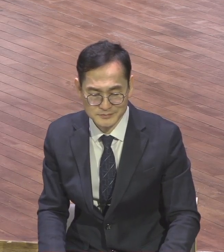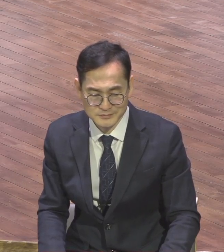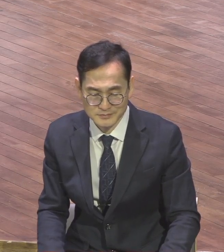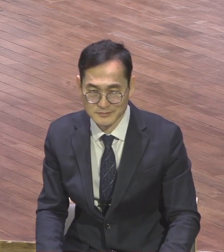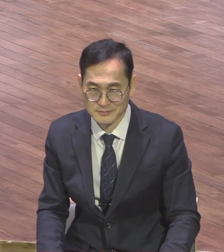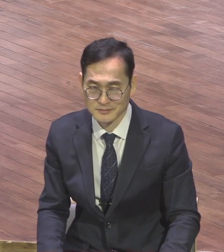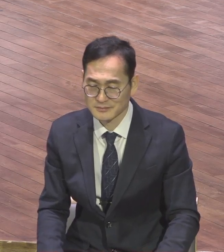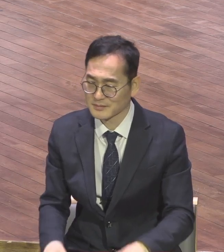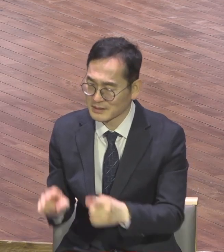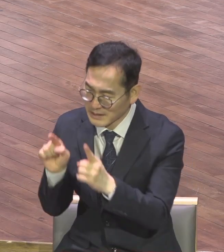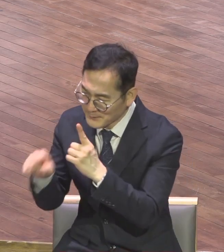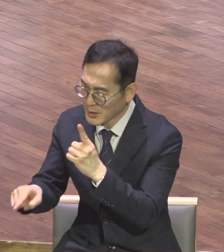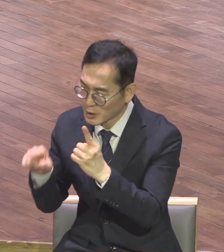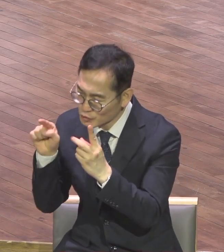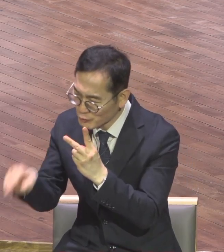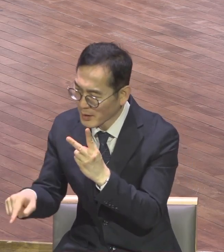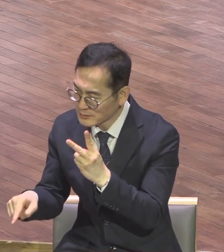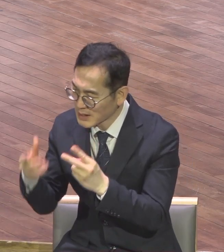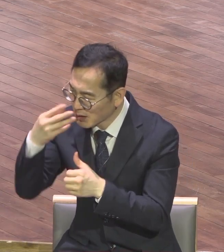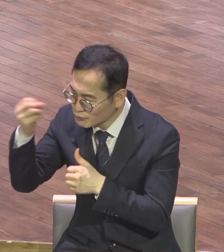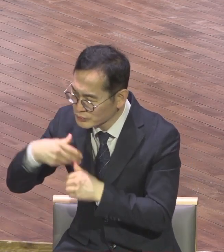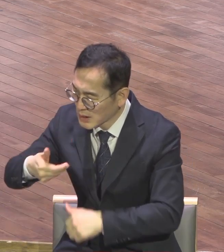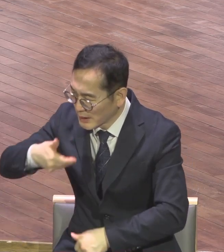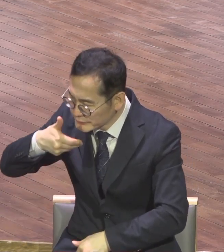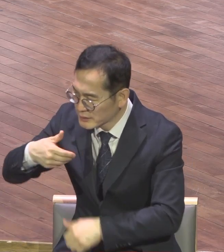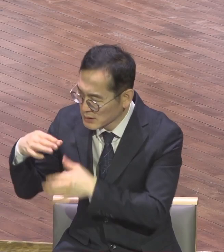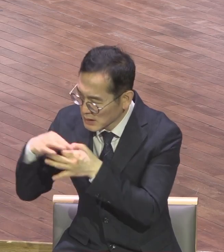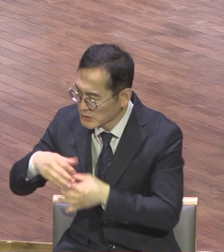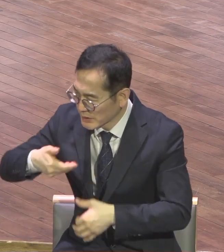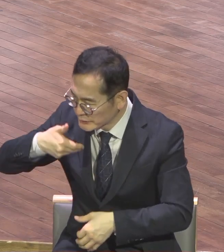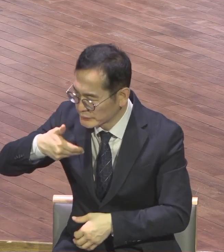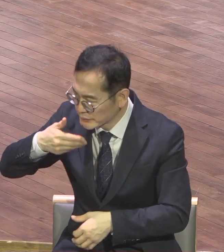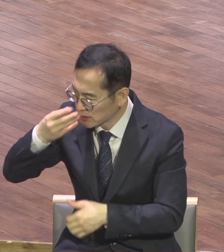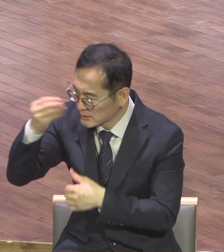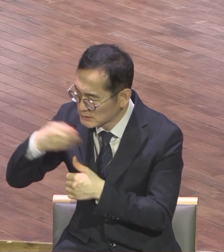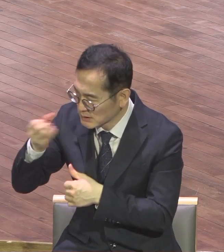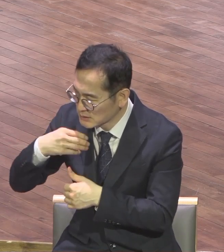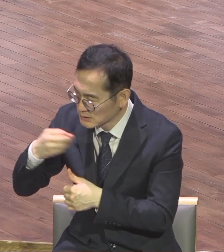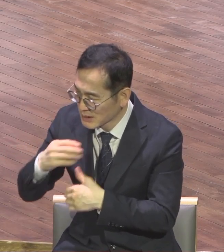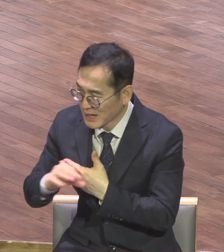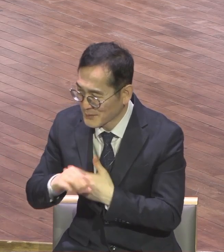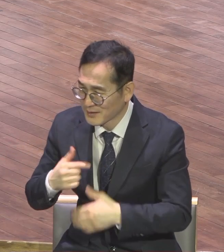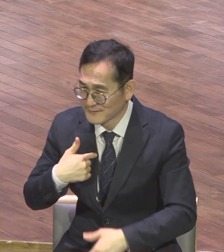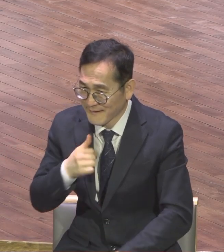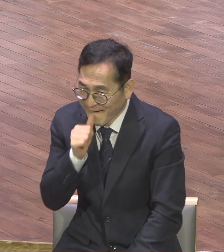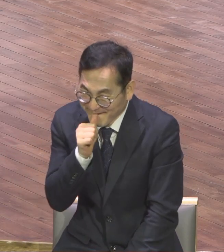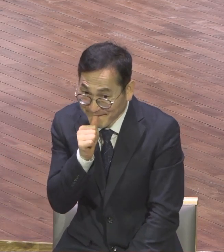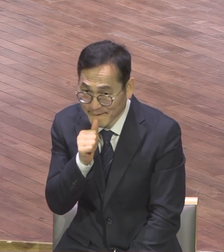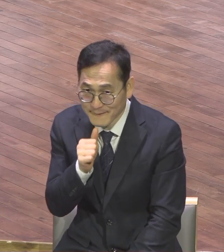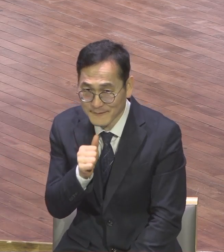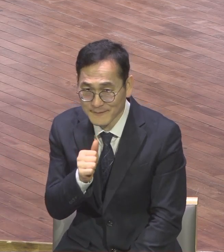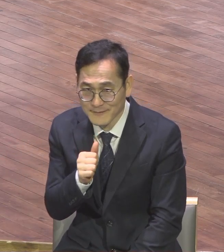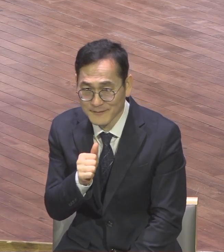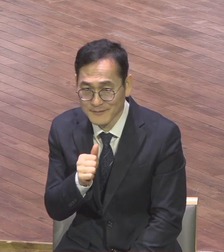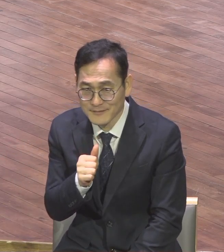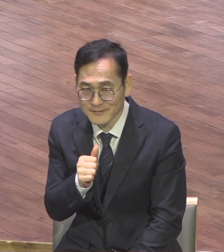반응도 안 좋고 아주 나를 무시하고 어심적인 것 같고 에이 다시는 안 가야지 그렇습니까?